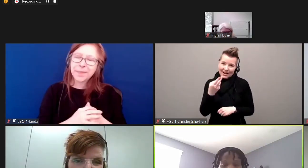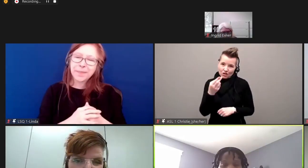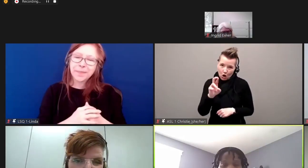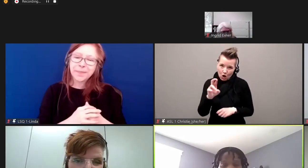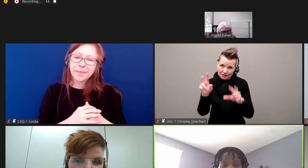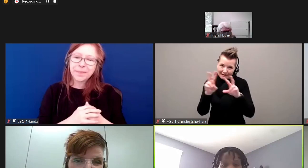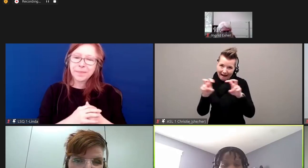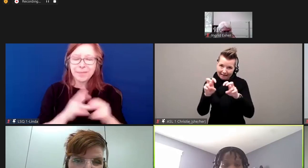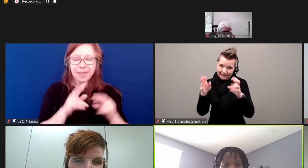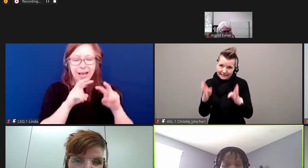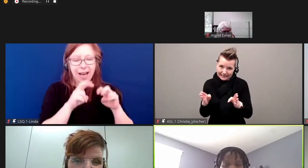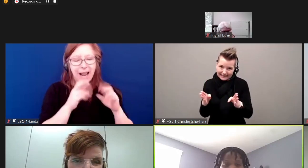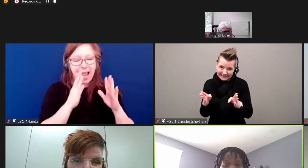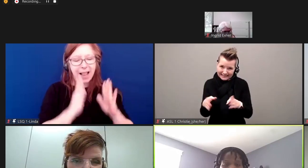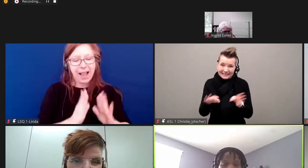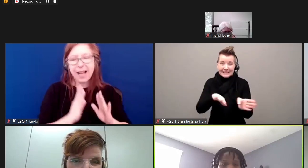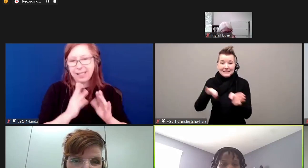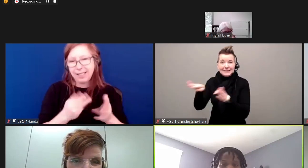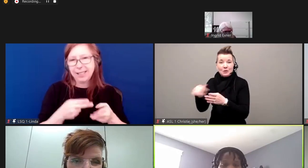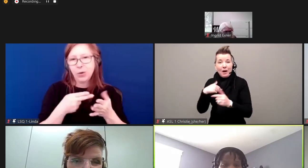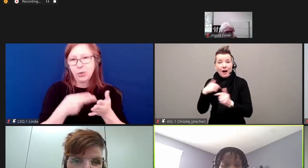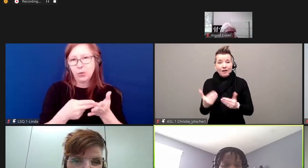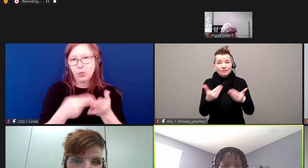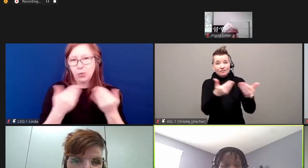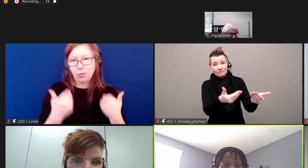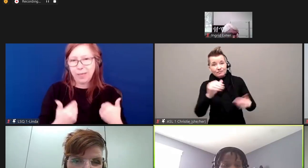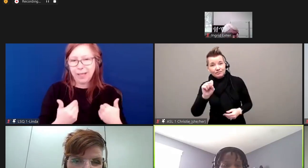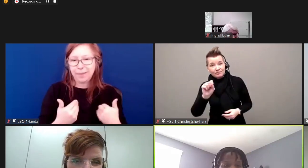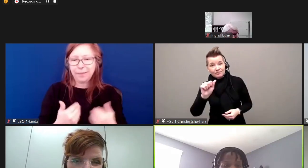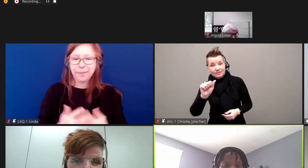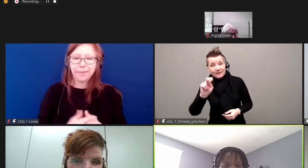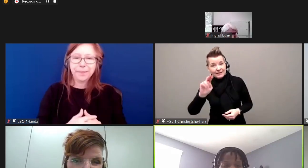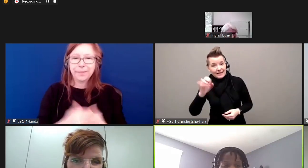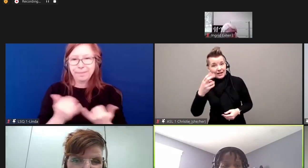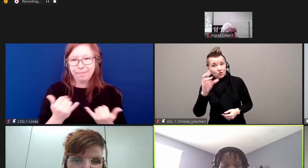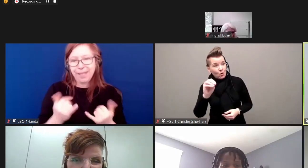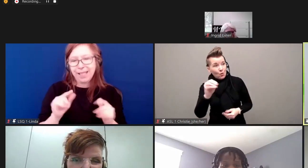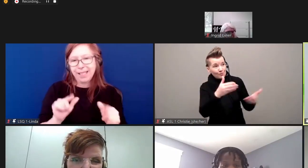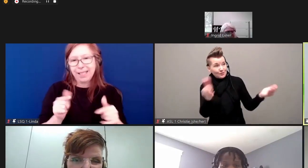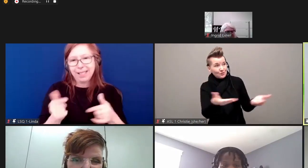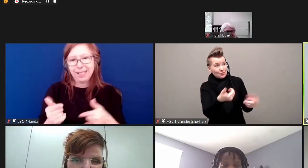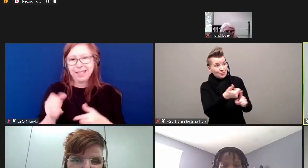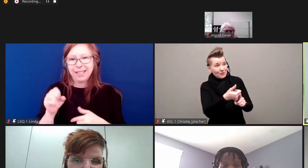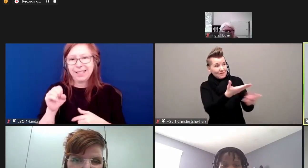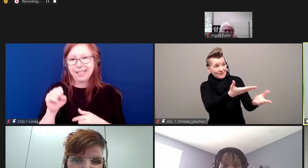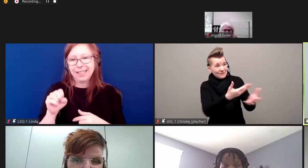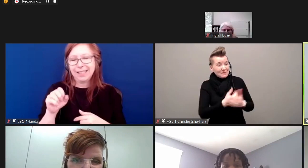Je suis analyste des ressources humaines. Je vais maintenant céder la parole à Sancho.